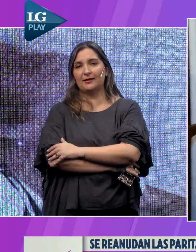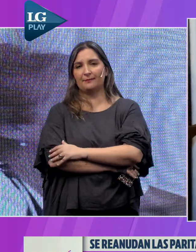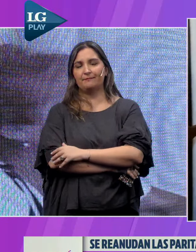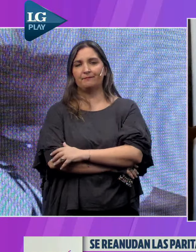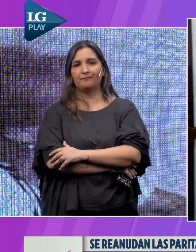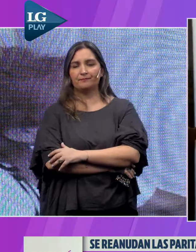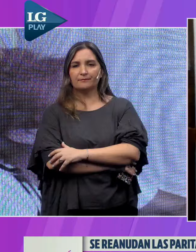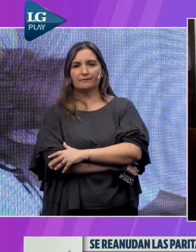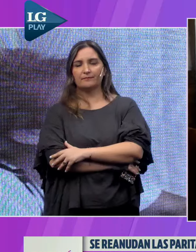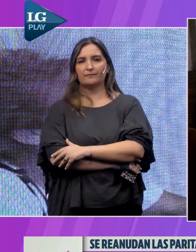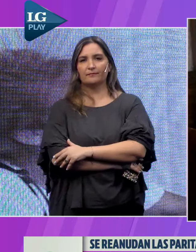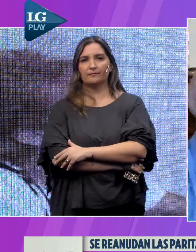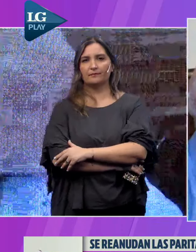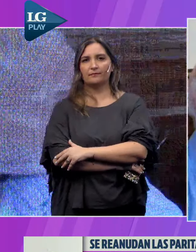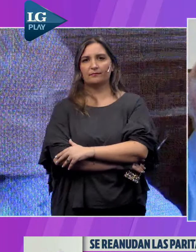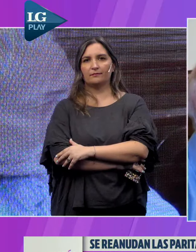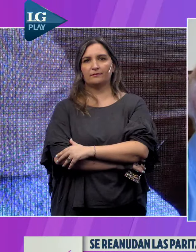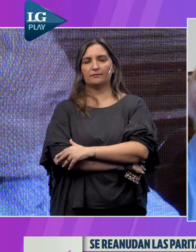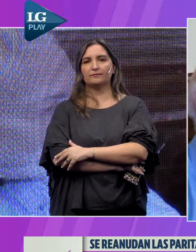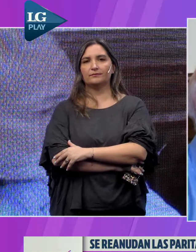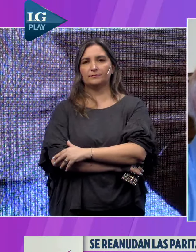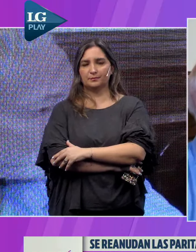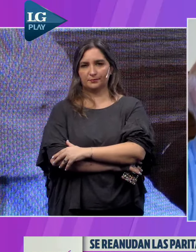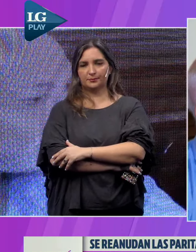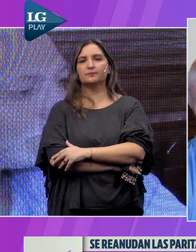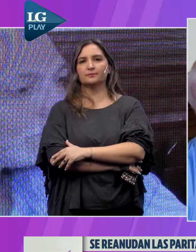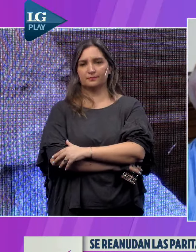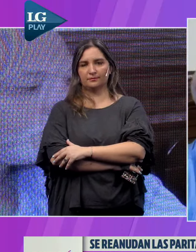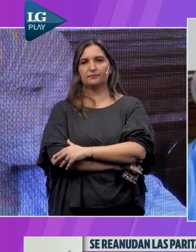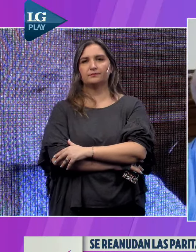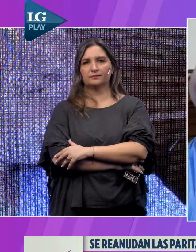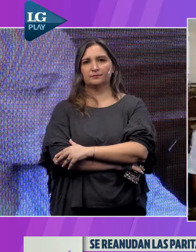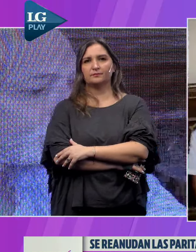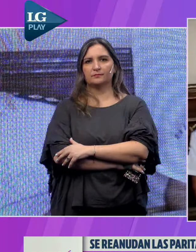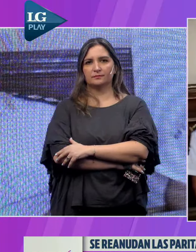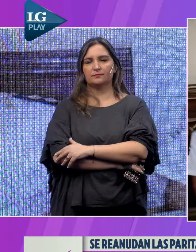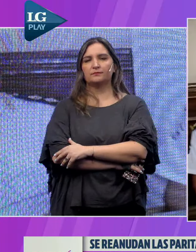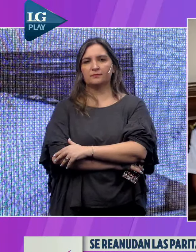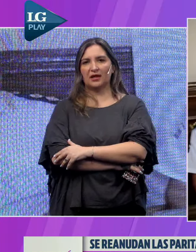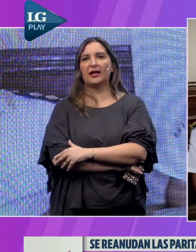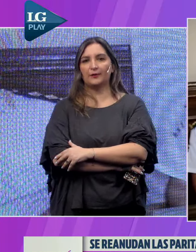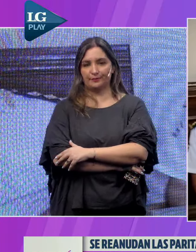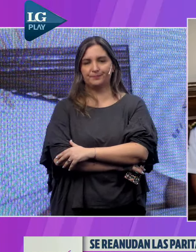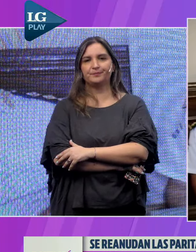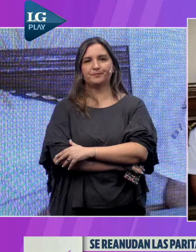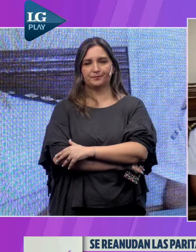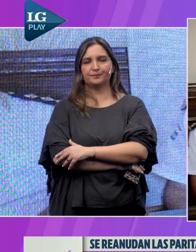semana? No, porque hasta el viernes son 20 gremios que tenemos que atender